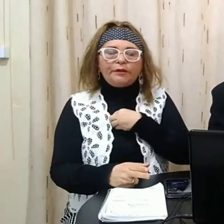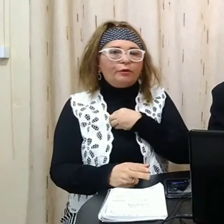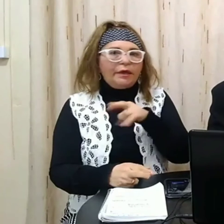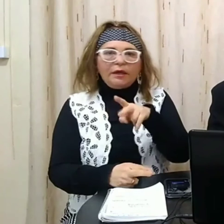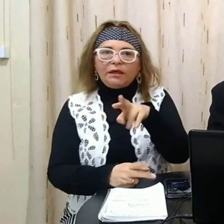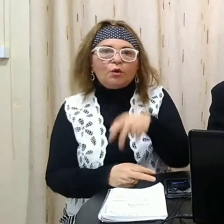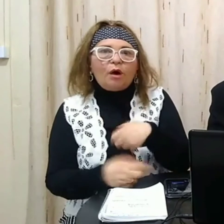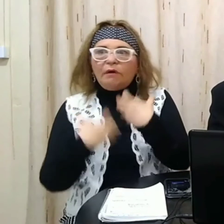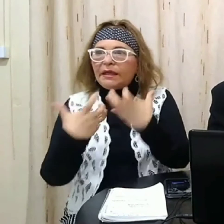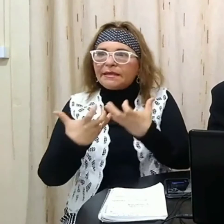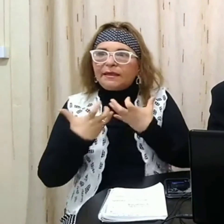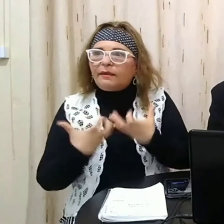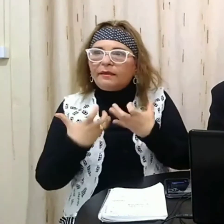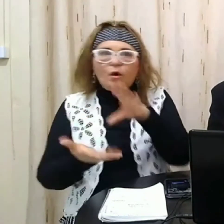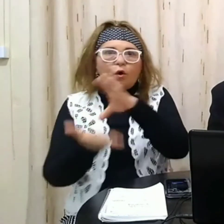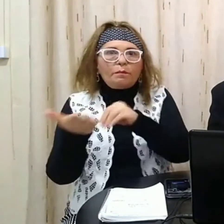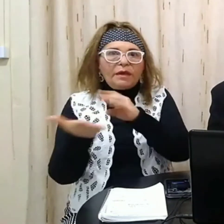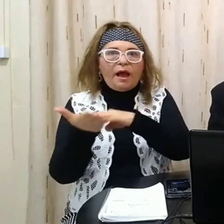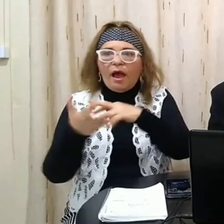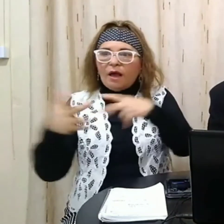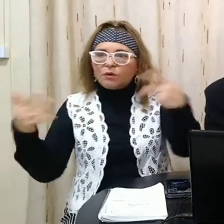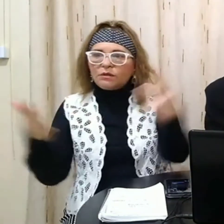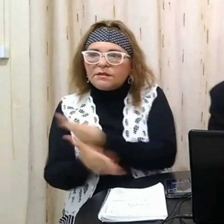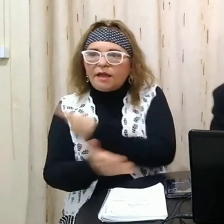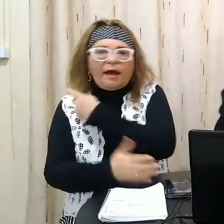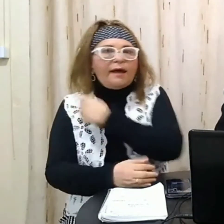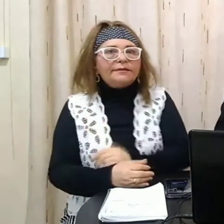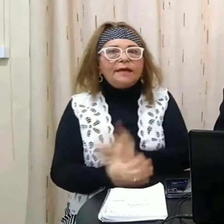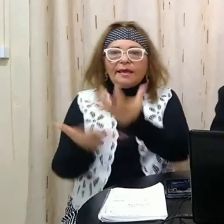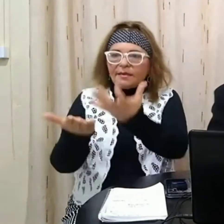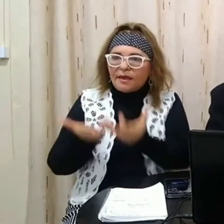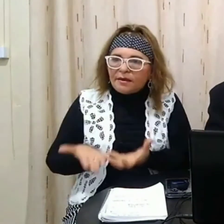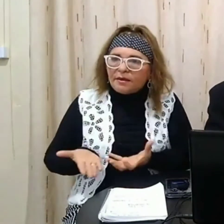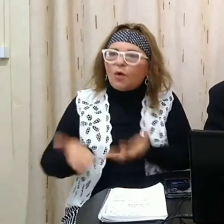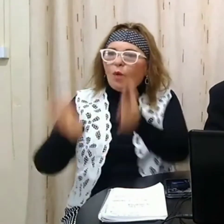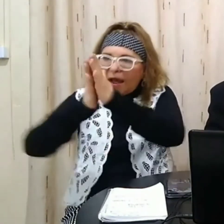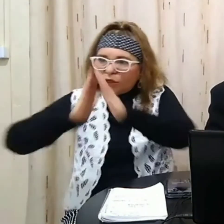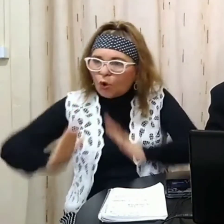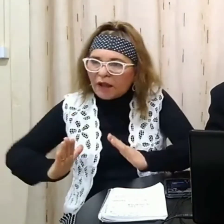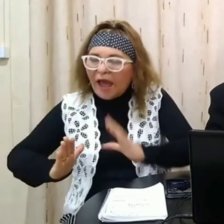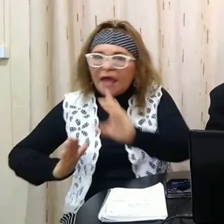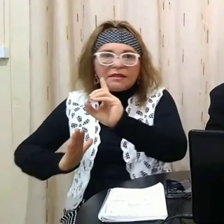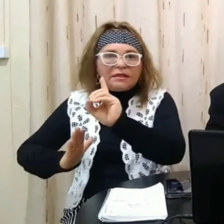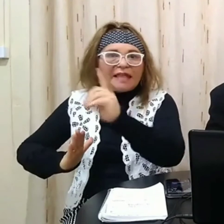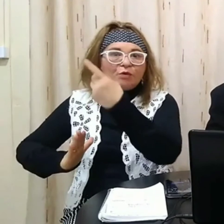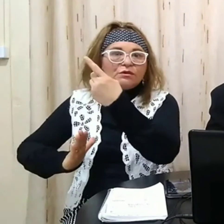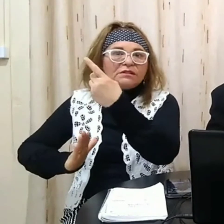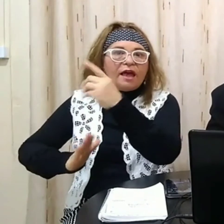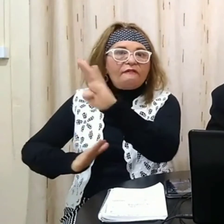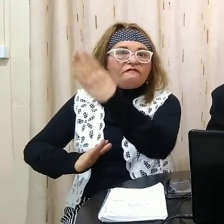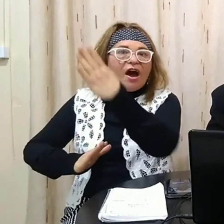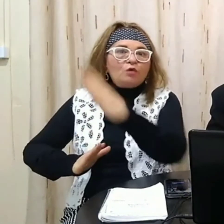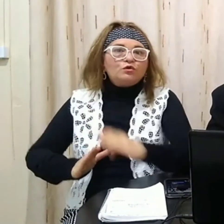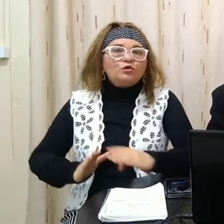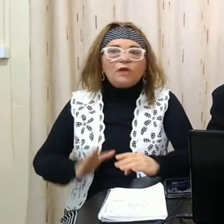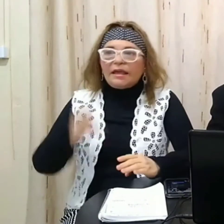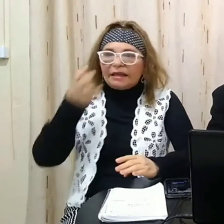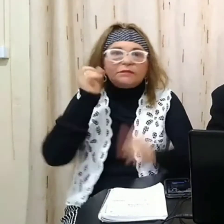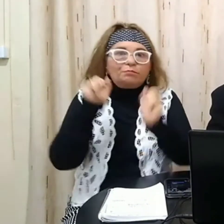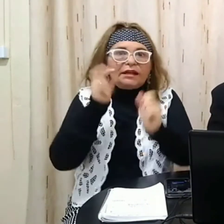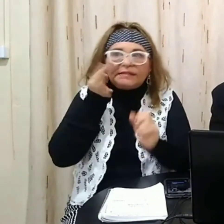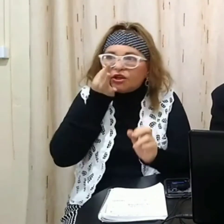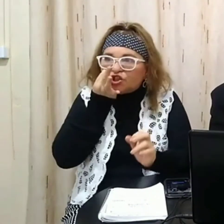deles. Eles queriam ser como os egípcios, como as outras nações, e ter deuses visíveis, que eles pudessem então